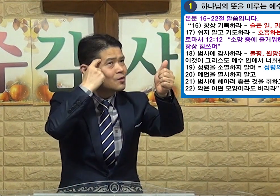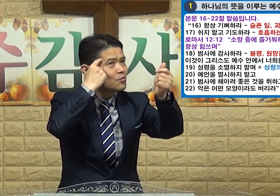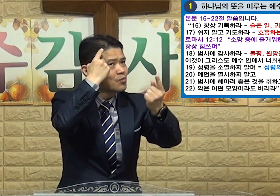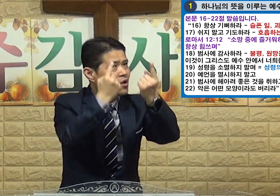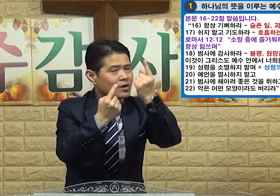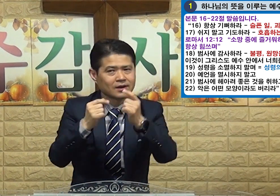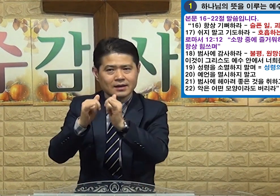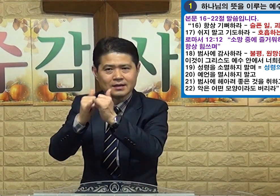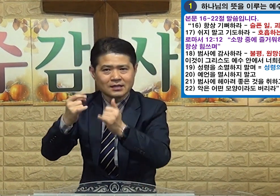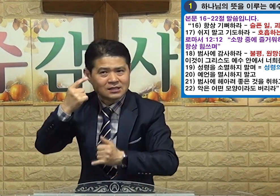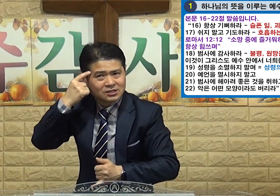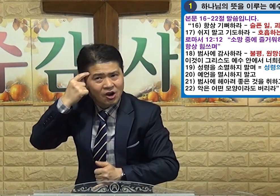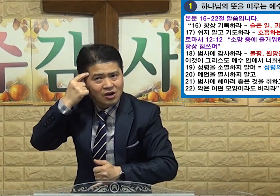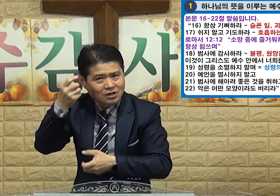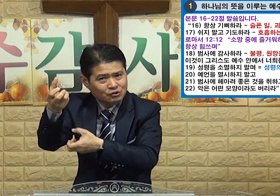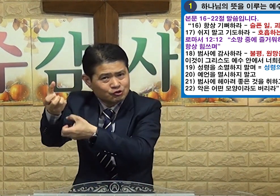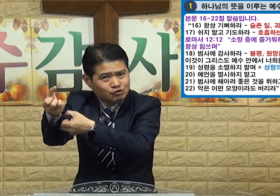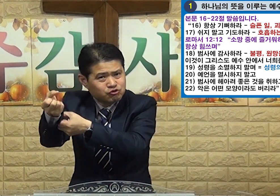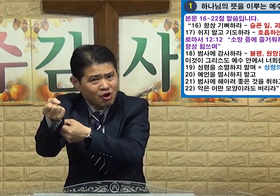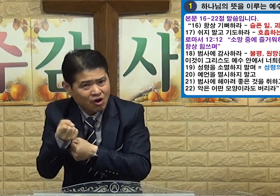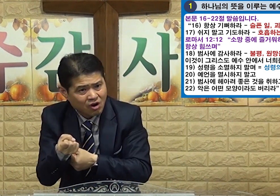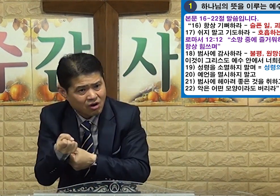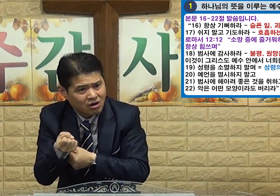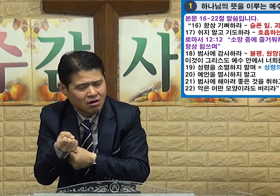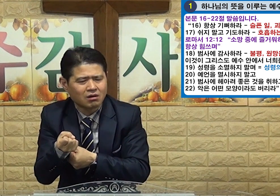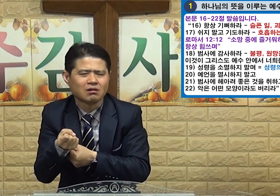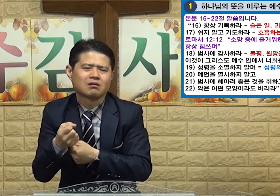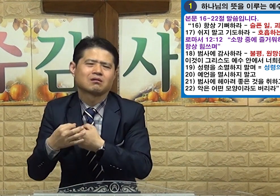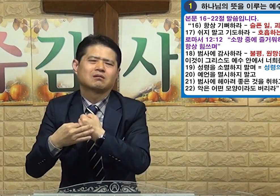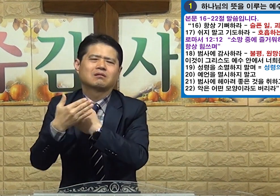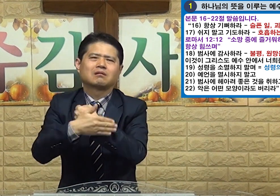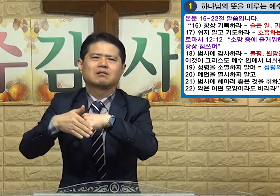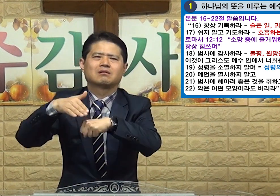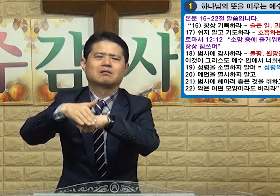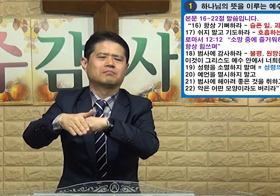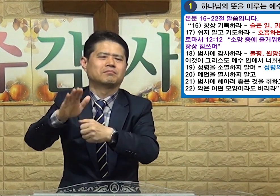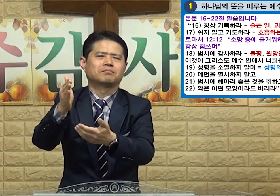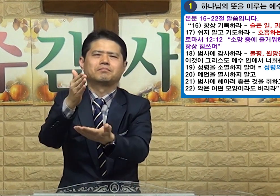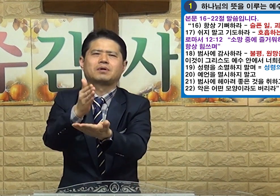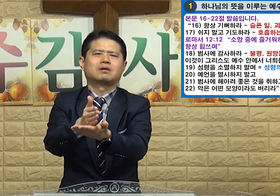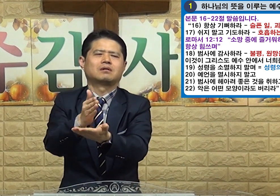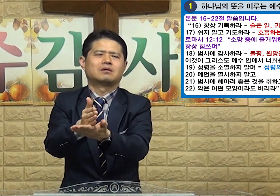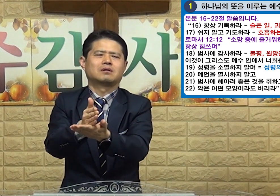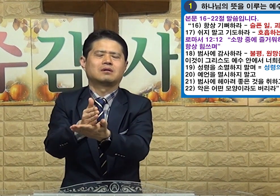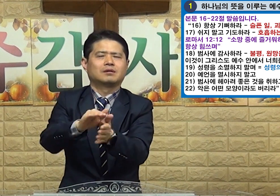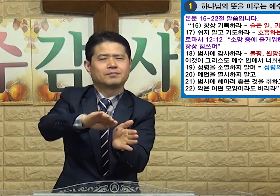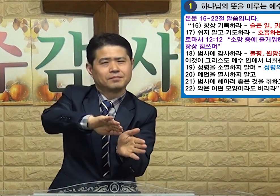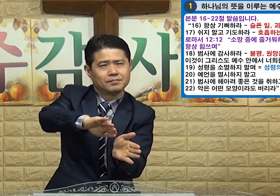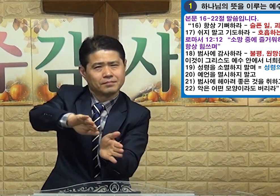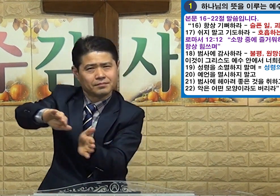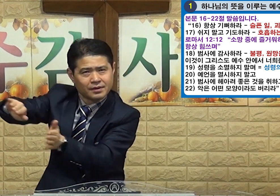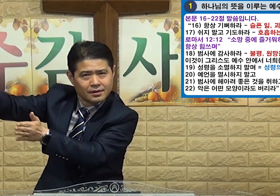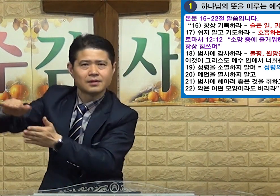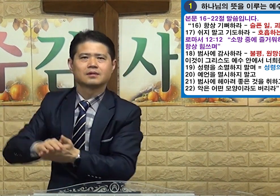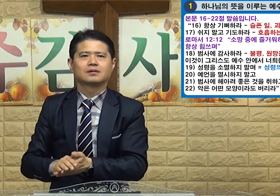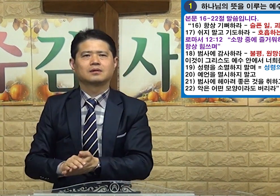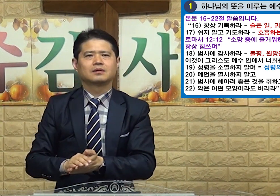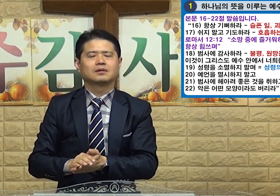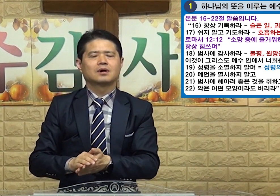텐데 하나님보다 내 생각이 우선이기 때문에 그런 양상이 보인다는 것입니다. 그러지